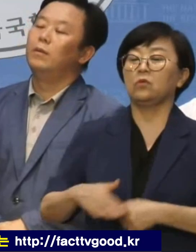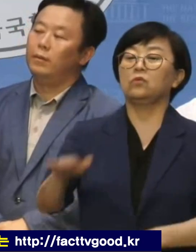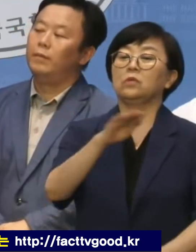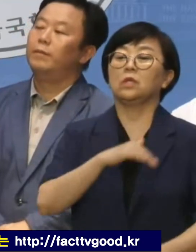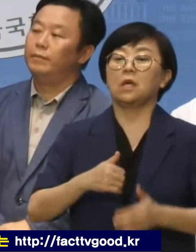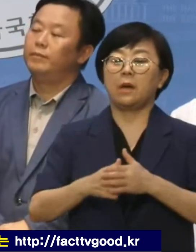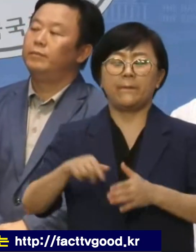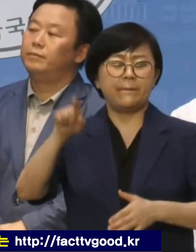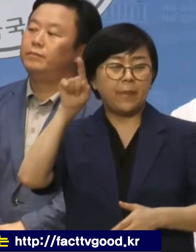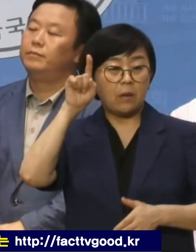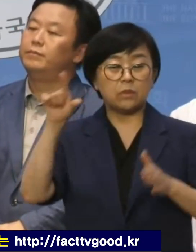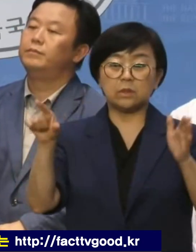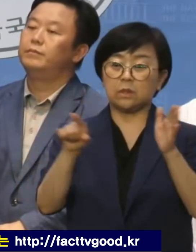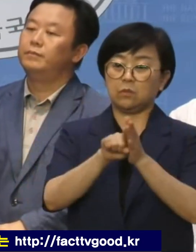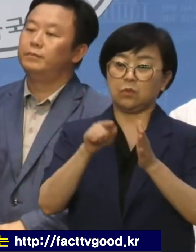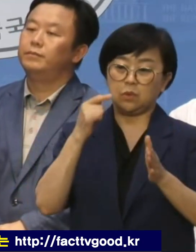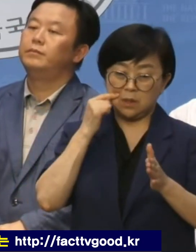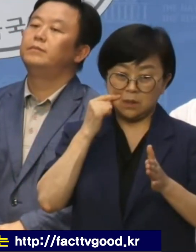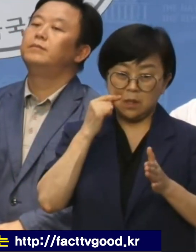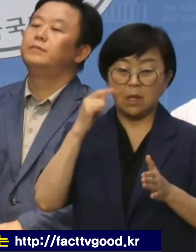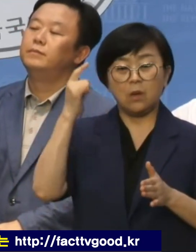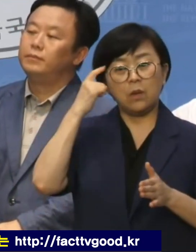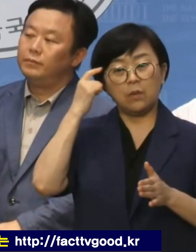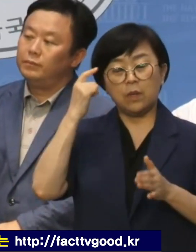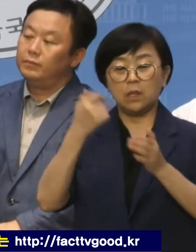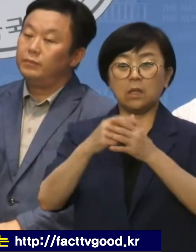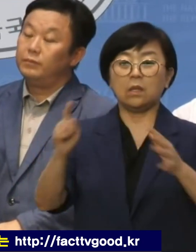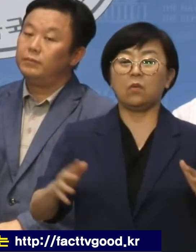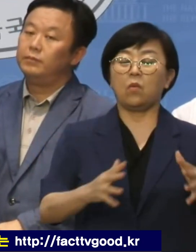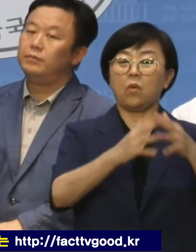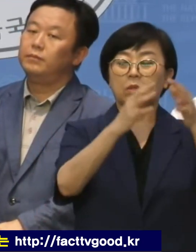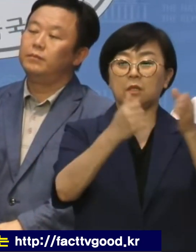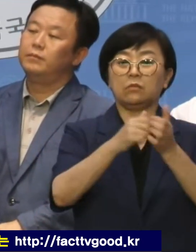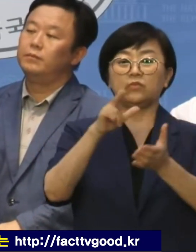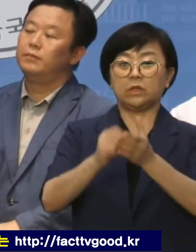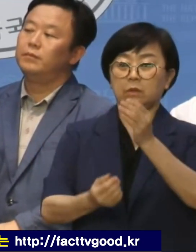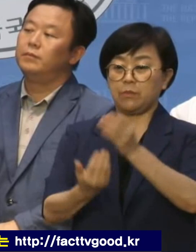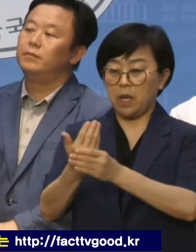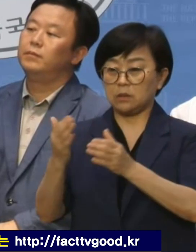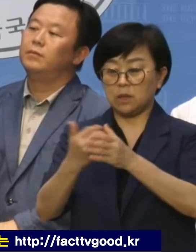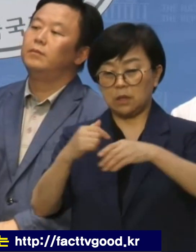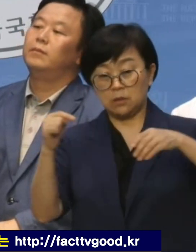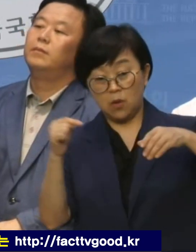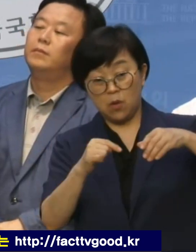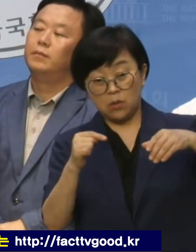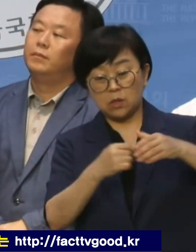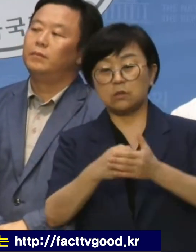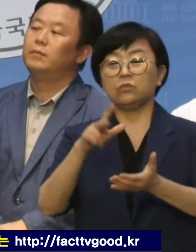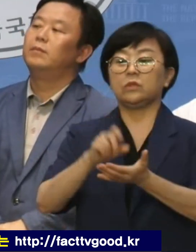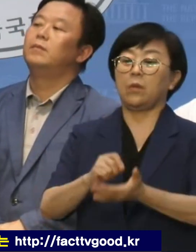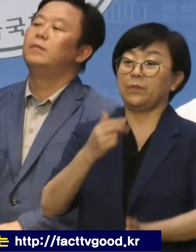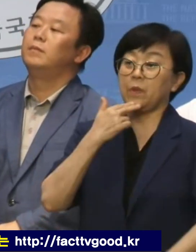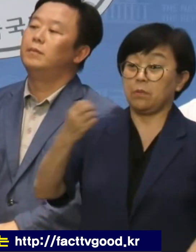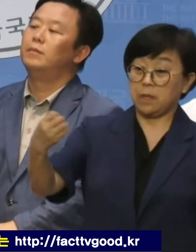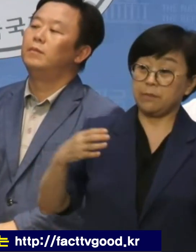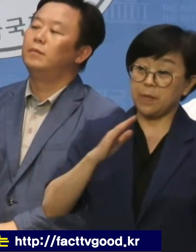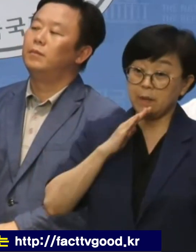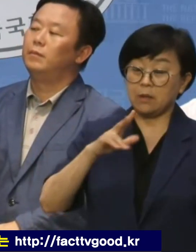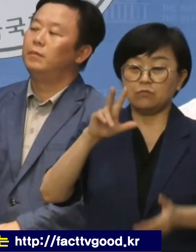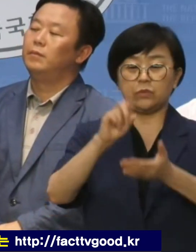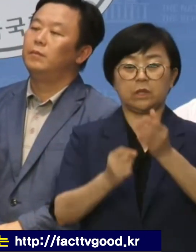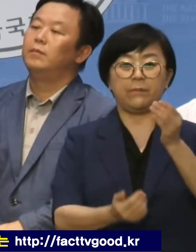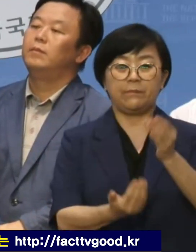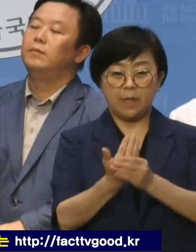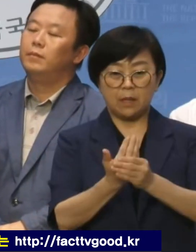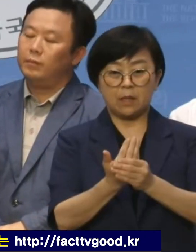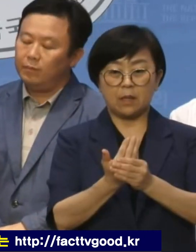저희는 100% 신뢰를 하지 못하였었습니다. 왜냐하면 당시에도 이 공사들은 지금 문제가 되고 있던 공사 터널들은 다 문제가 없다고 했음에도 불구하고 문제가